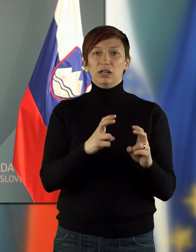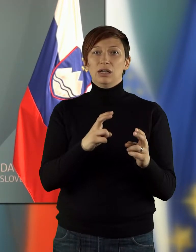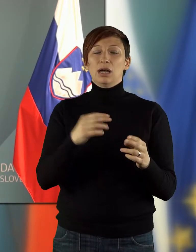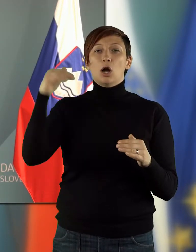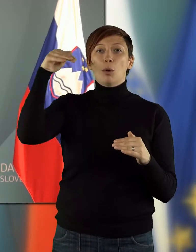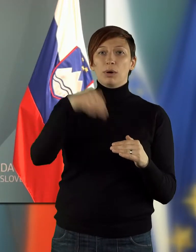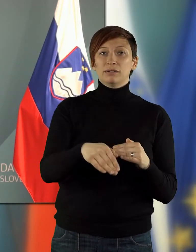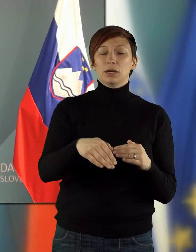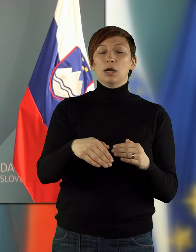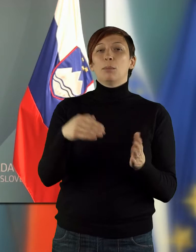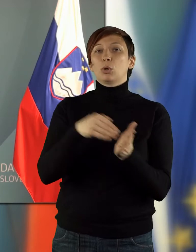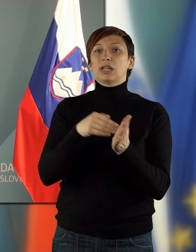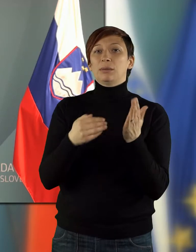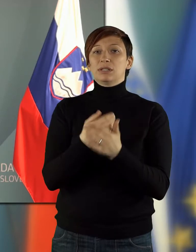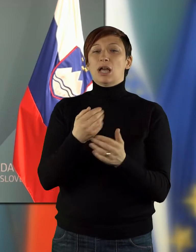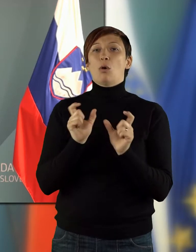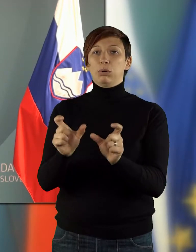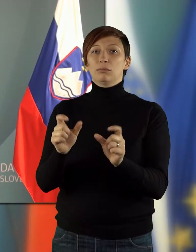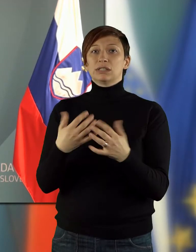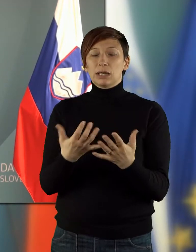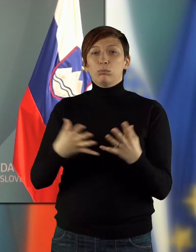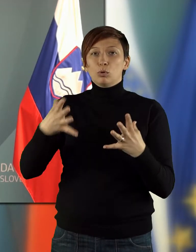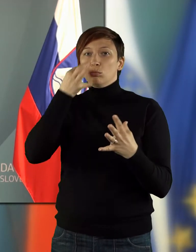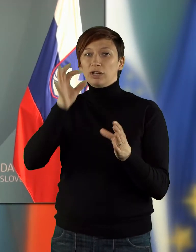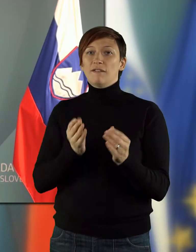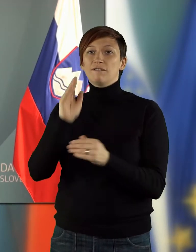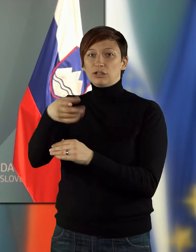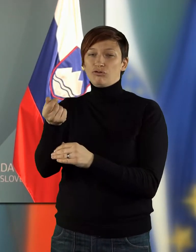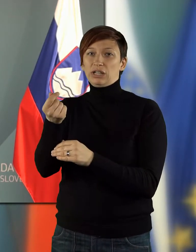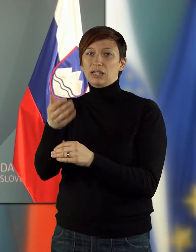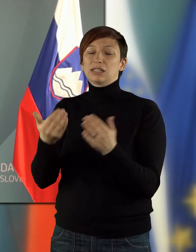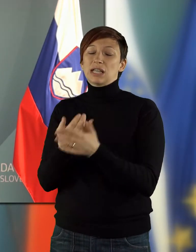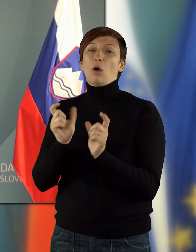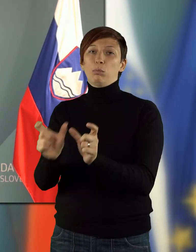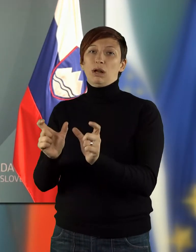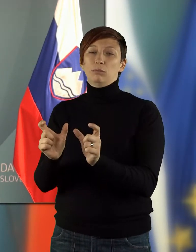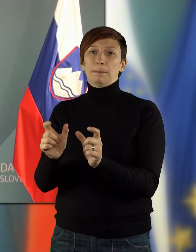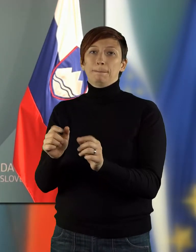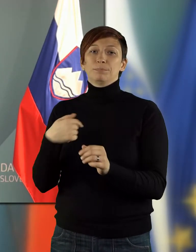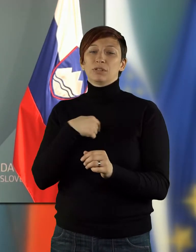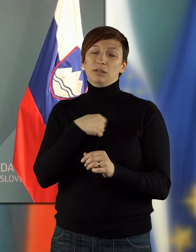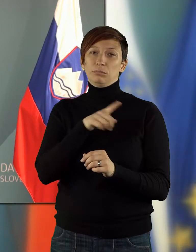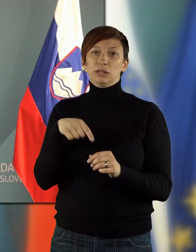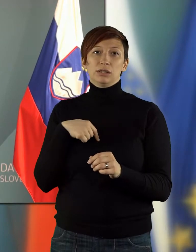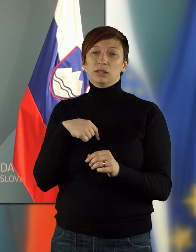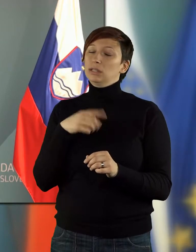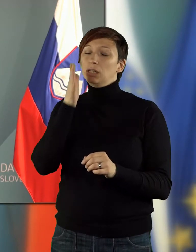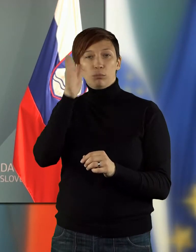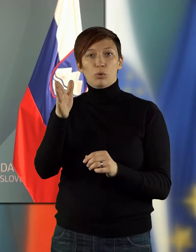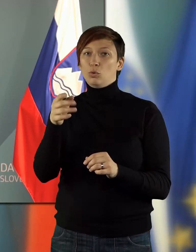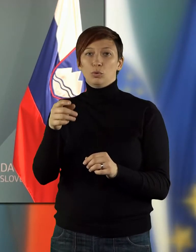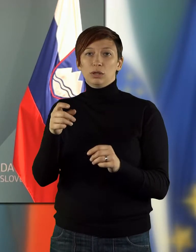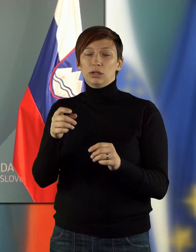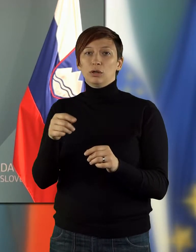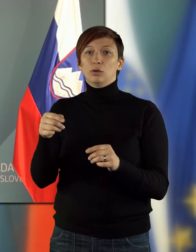zaustavila trend padanja obrambnih izdatkov in jih postopoma povečuje. Ni in po predvidevanjih ne